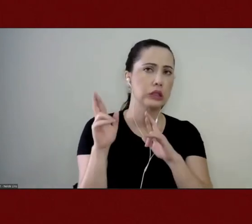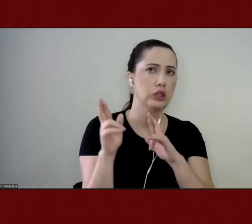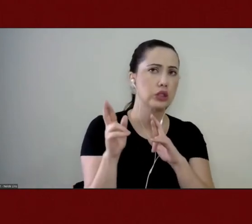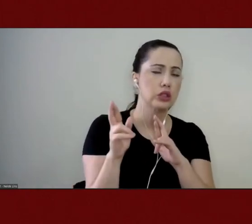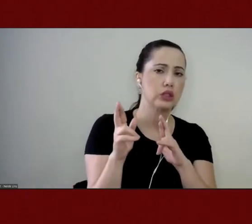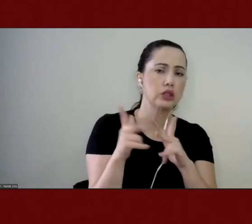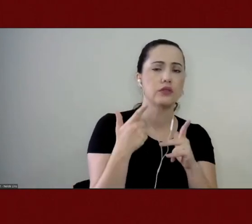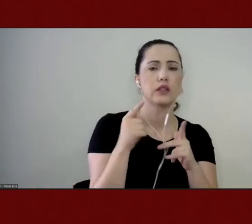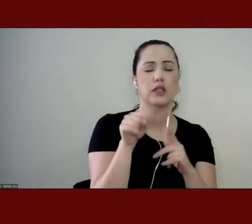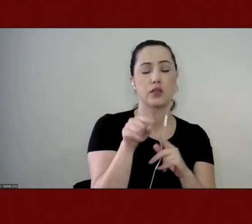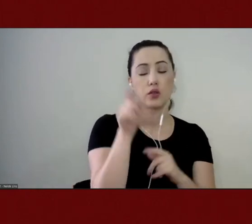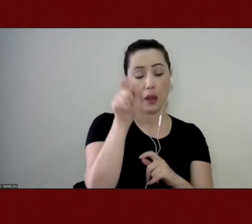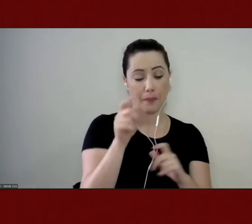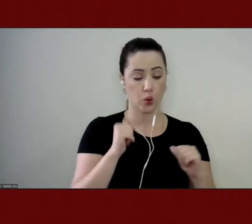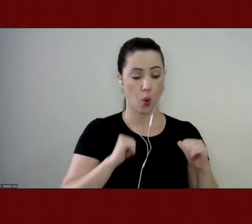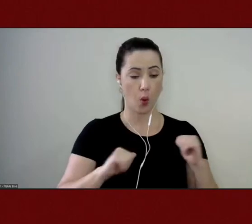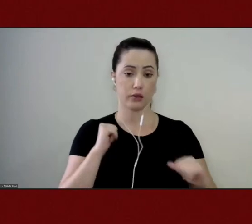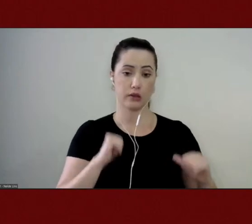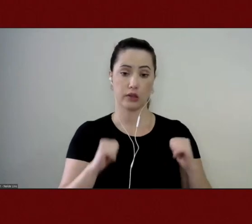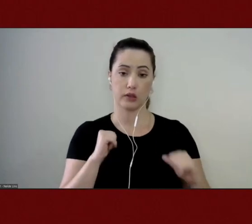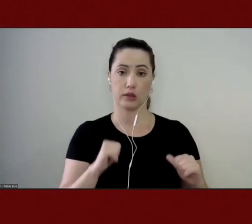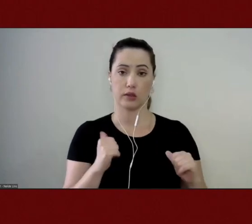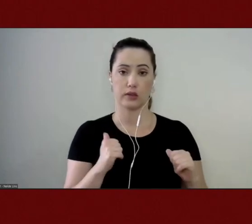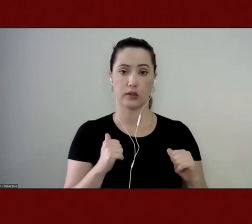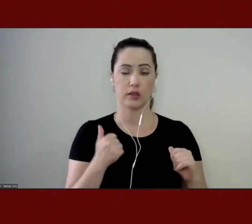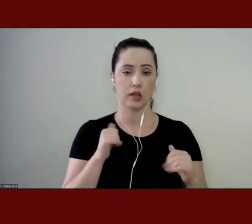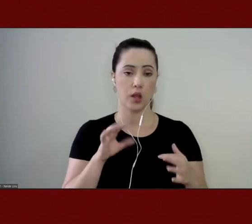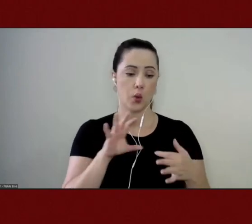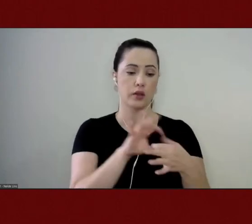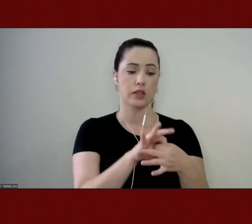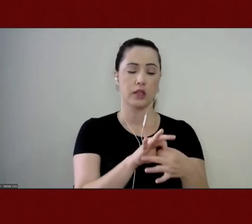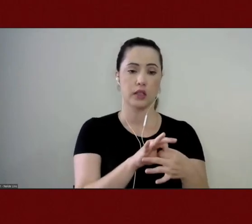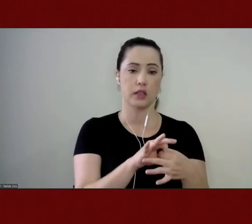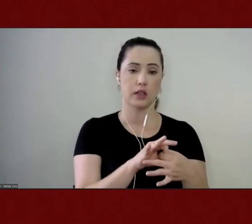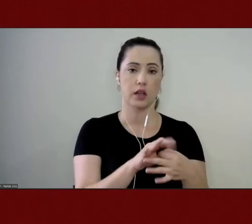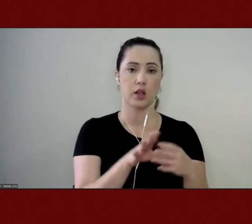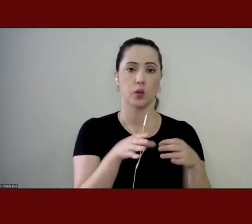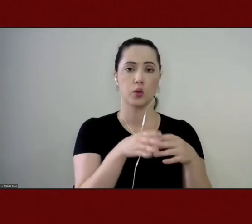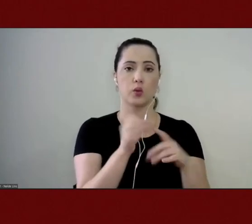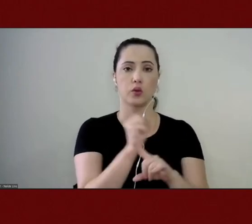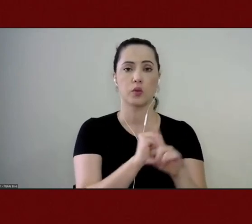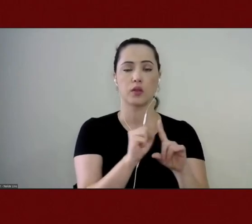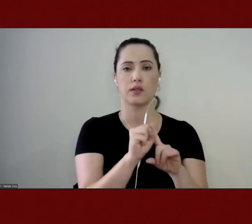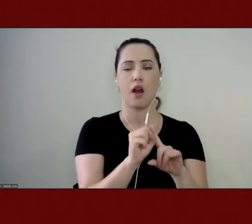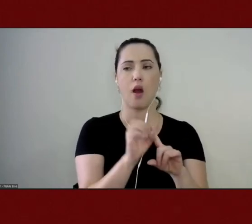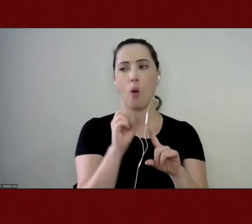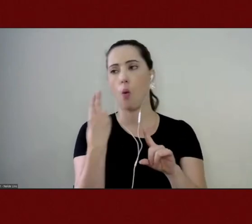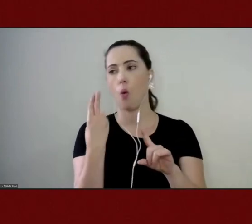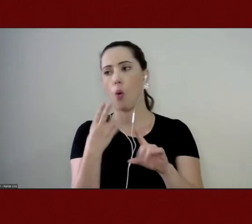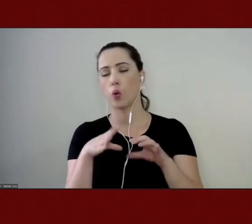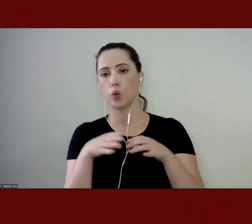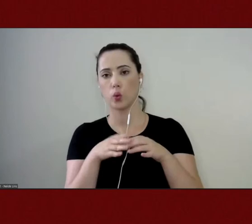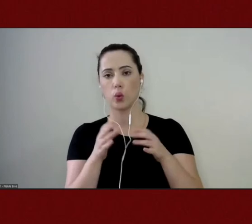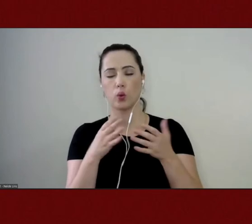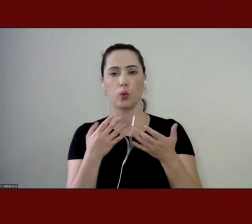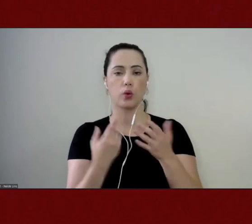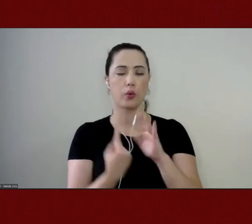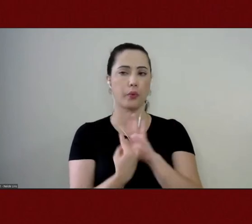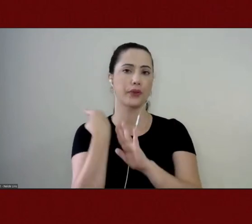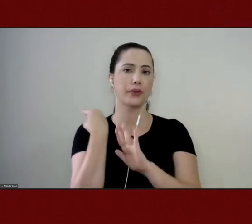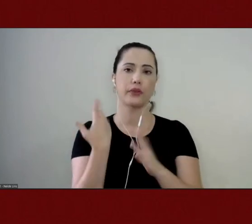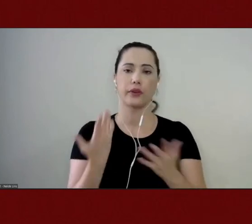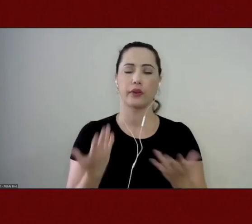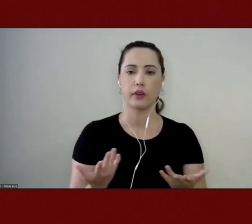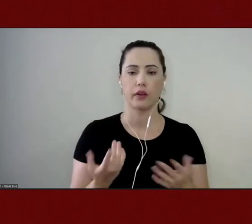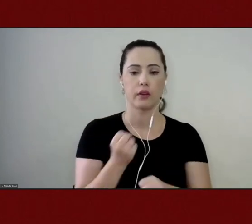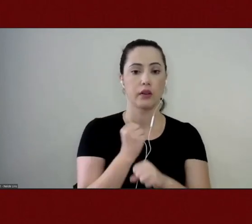o artista se integrava no campo nacional popular ou nas vanguardas cosmopolitas. Hoje há uma tendência de trabalhar